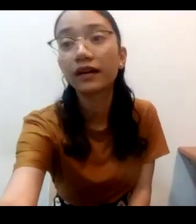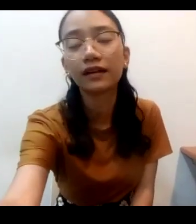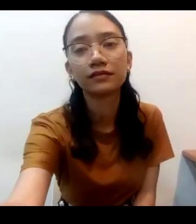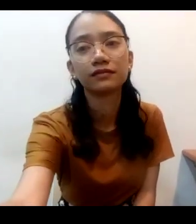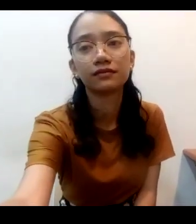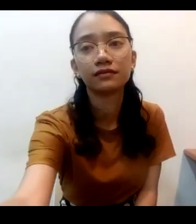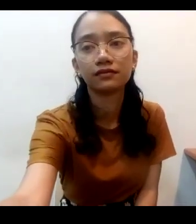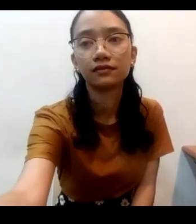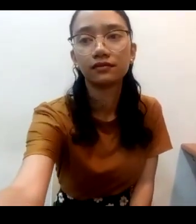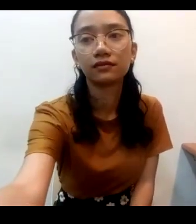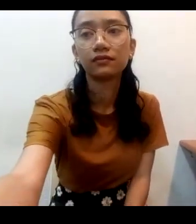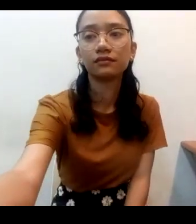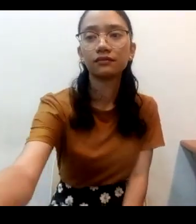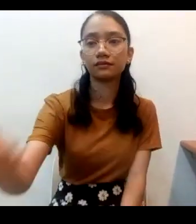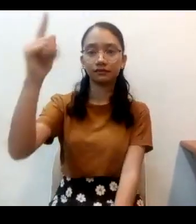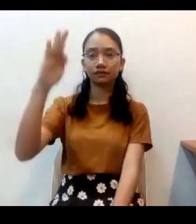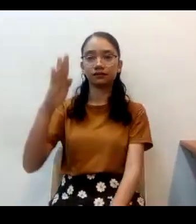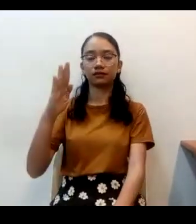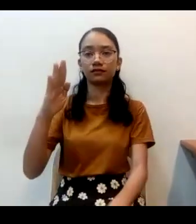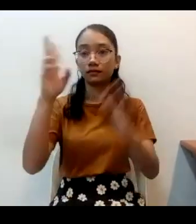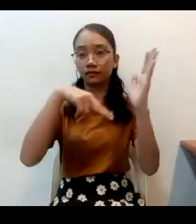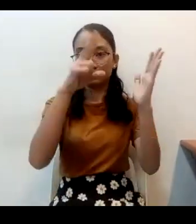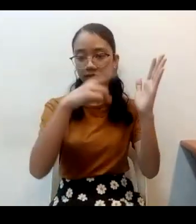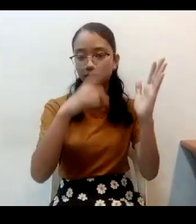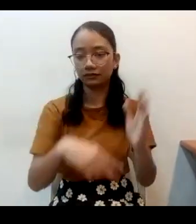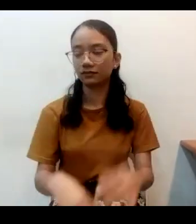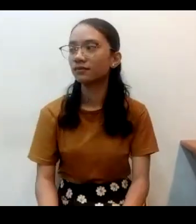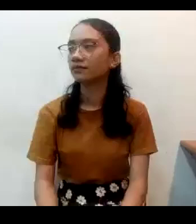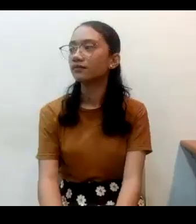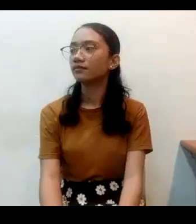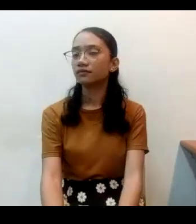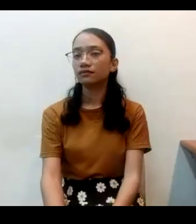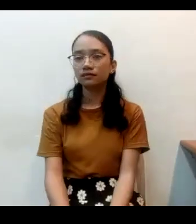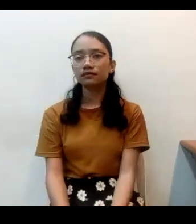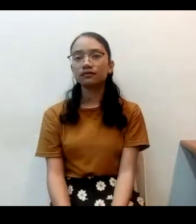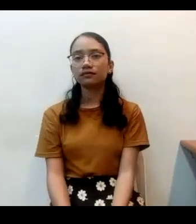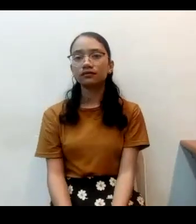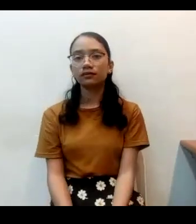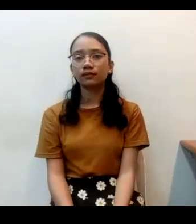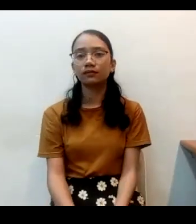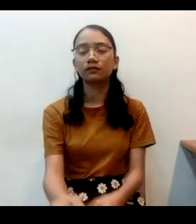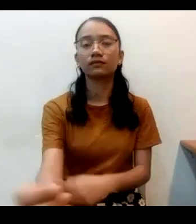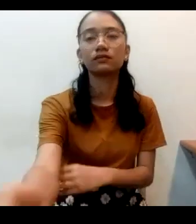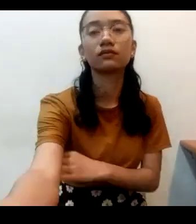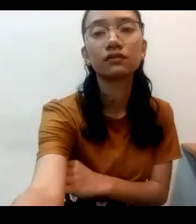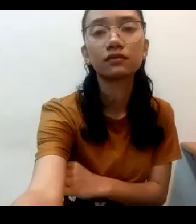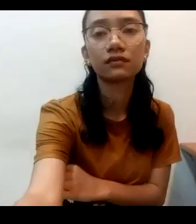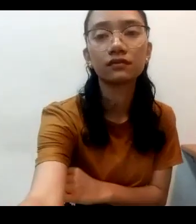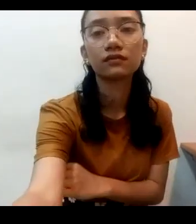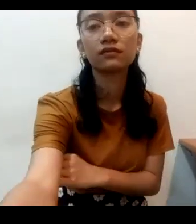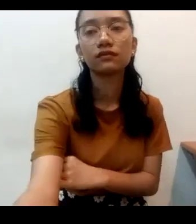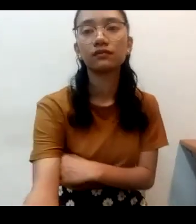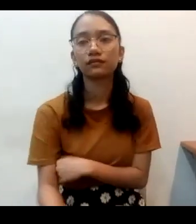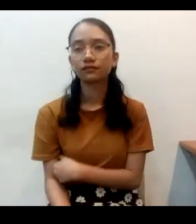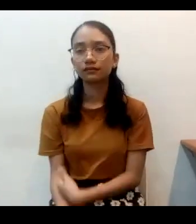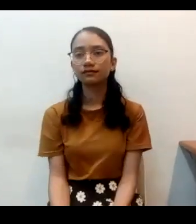po ng Diyos si Moises, sinabi po niya na sino bang lumikha ng bibig ng tao, sino bang lumikha ng mga pipe, ng mga pingi, ng mga bulag,